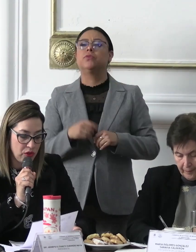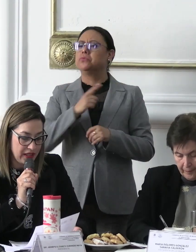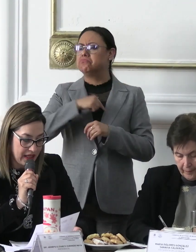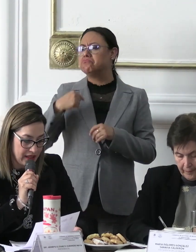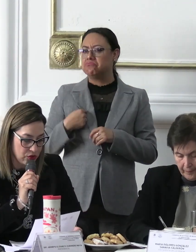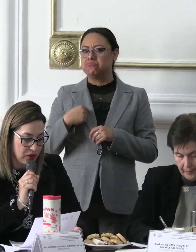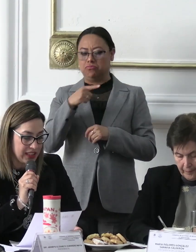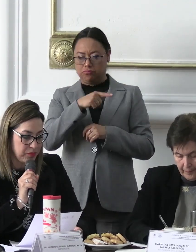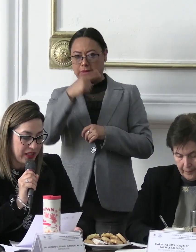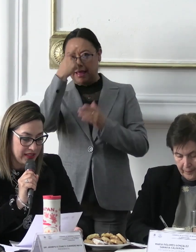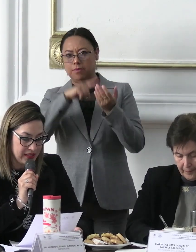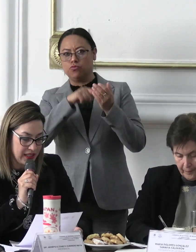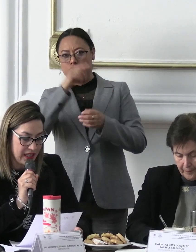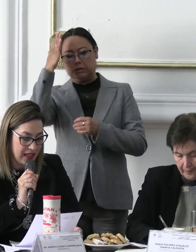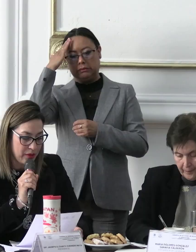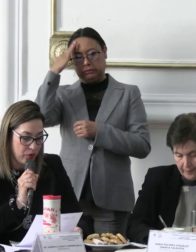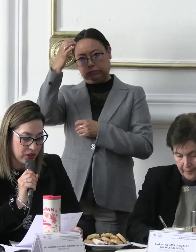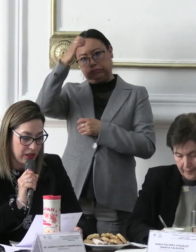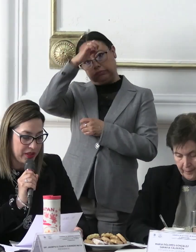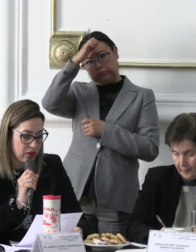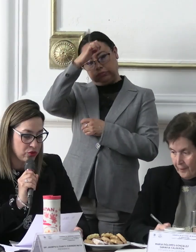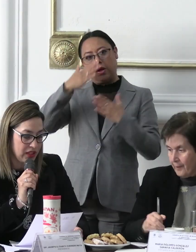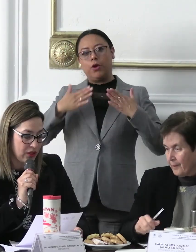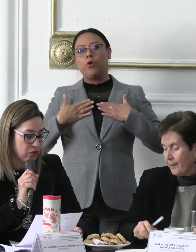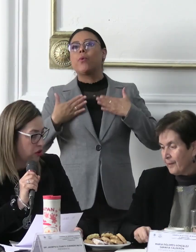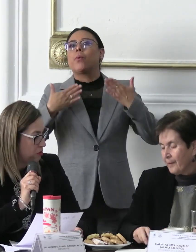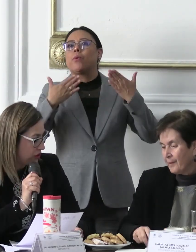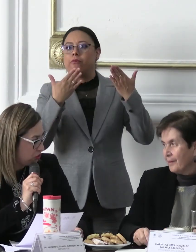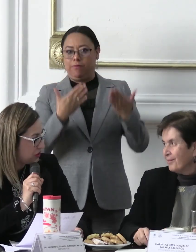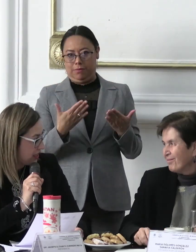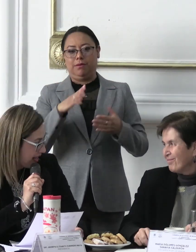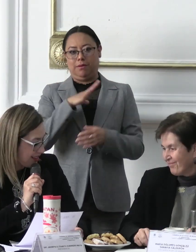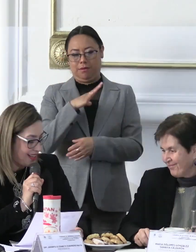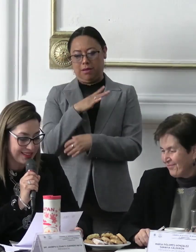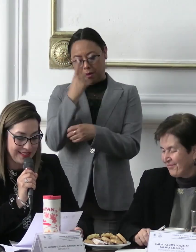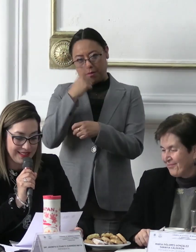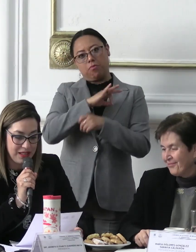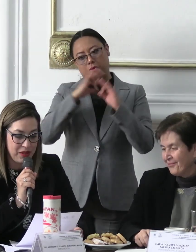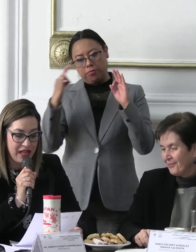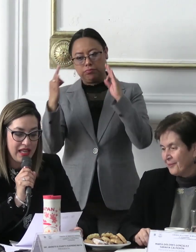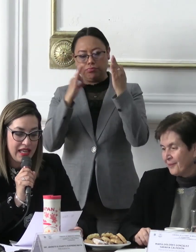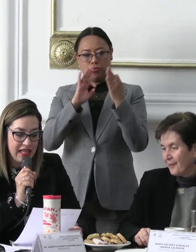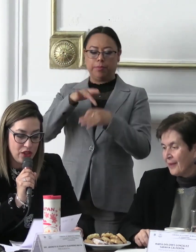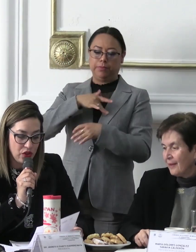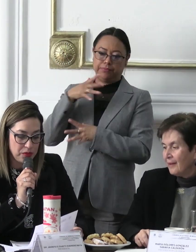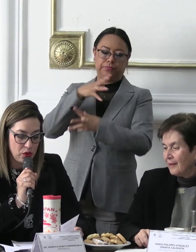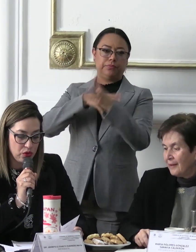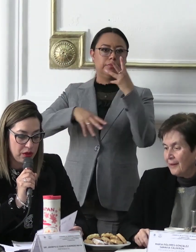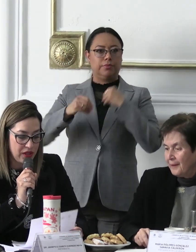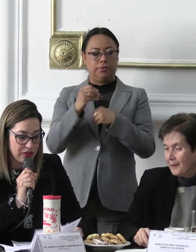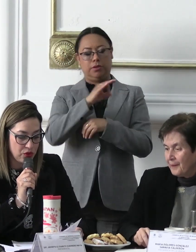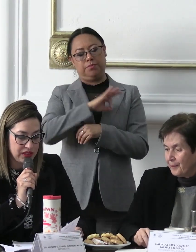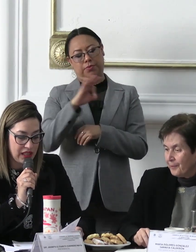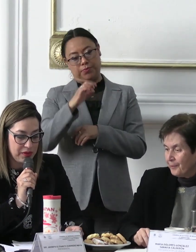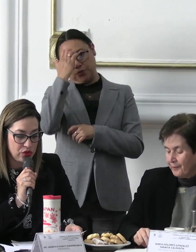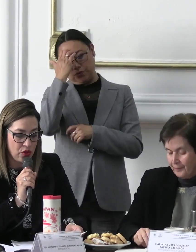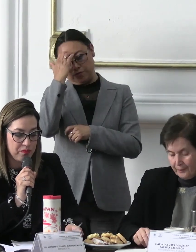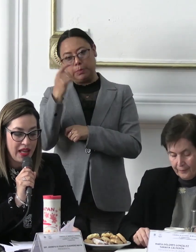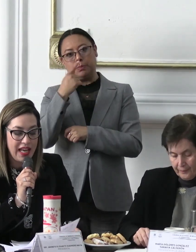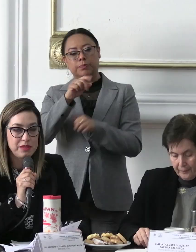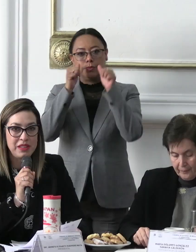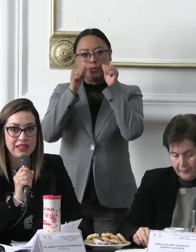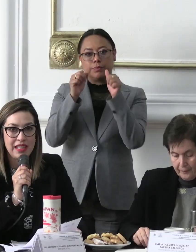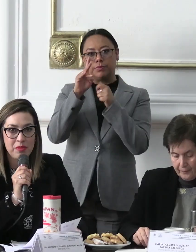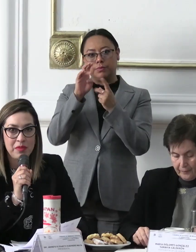Confiamos en su liderazgo y en la experiencia que aporta para consolidar una comisión cercana, sensible y con absoluta vocación de